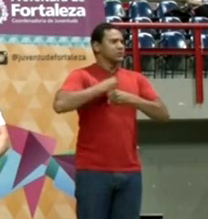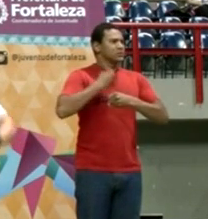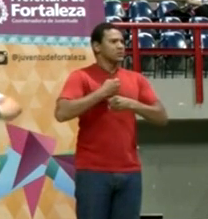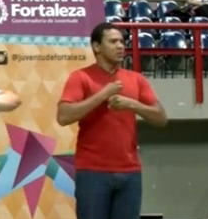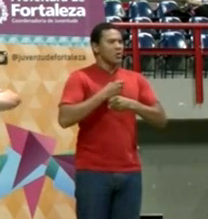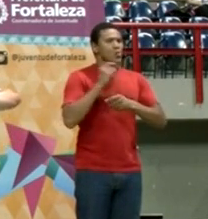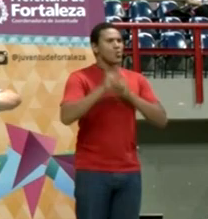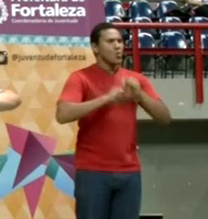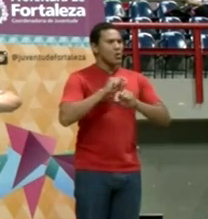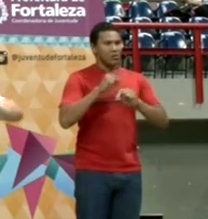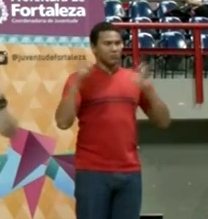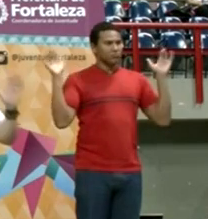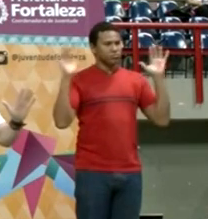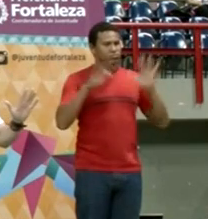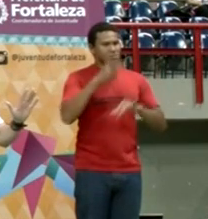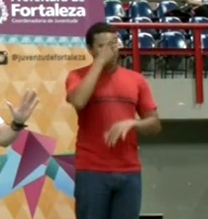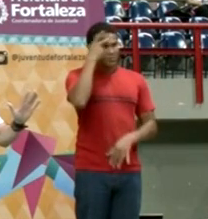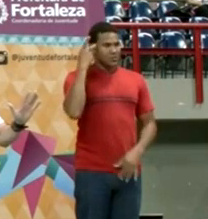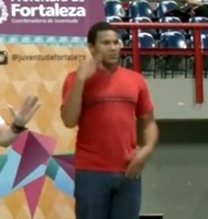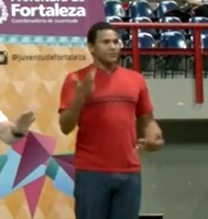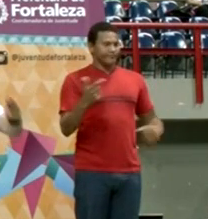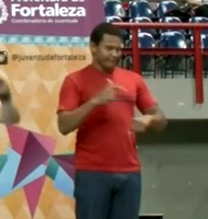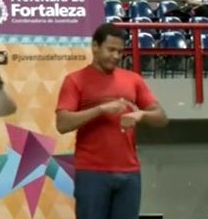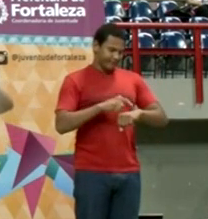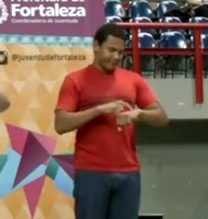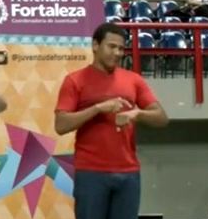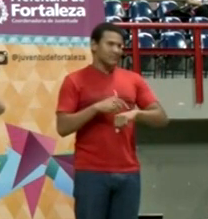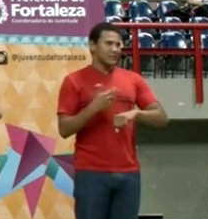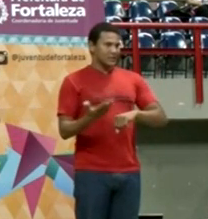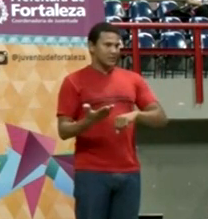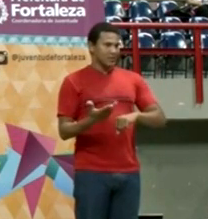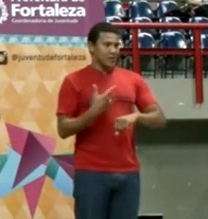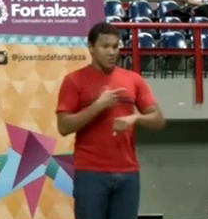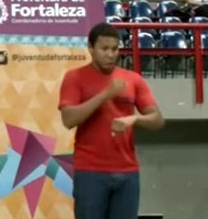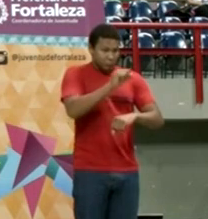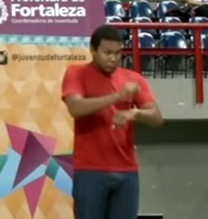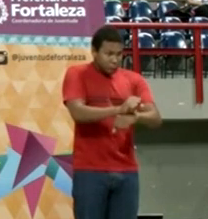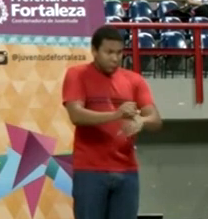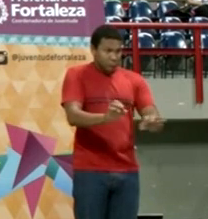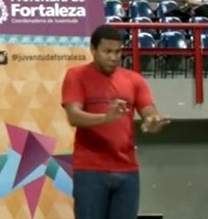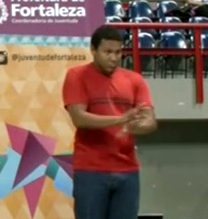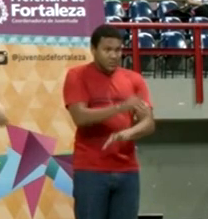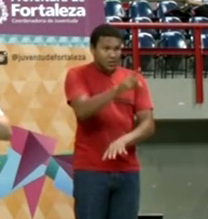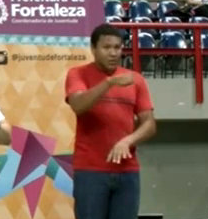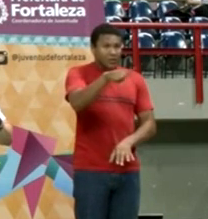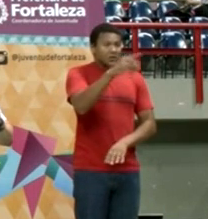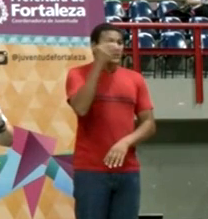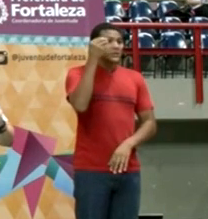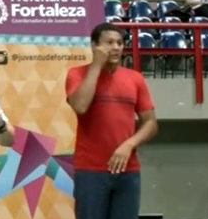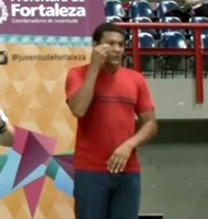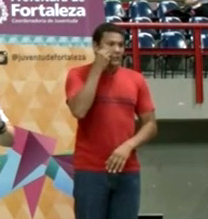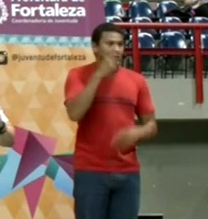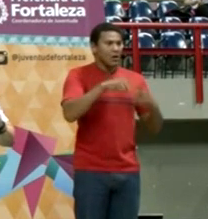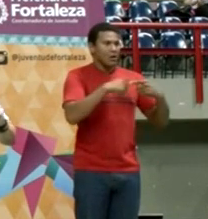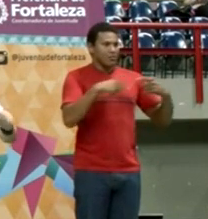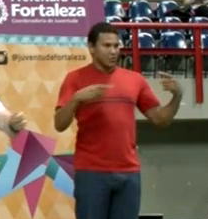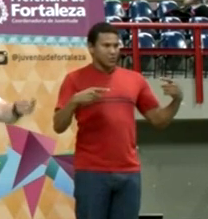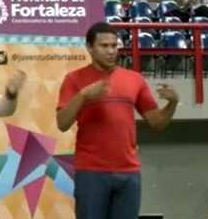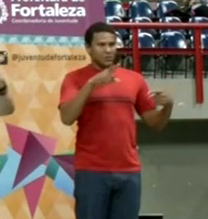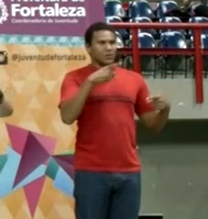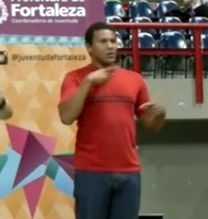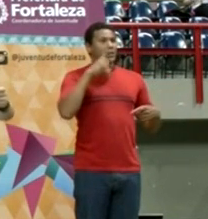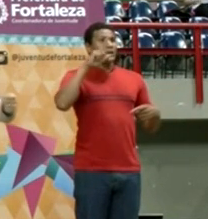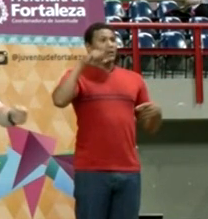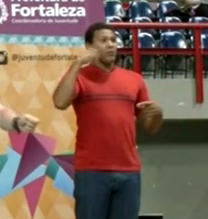população. Beleza? Tranquilo? Por uma questão de tempo. Eu paro aqui, tentem fazer as questões que estão na apostila,